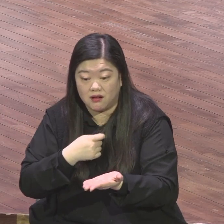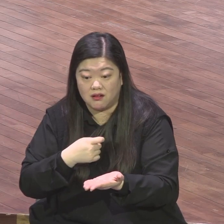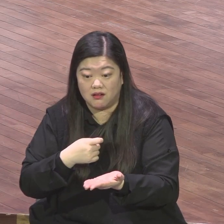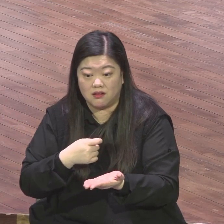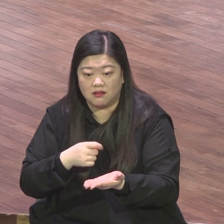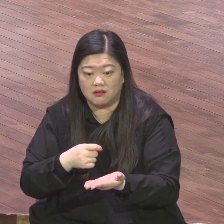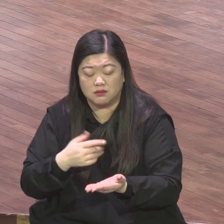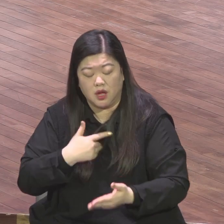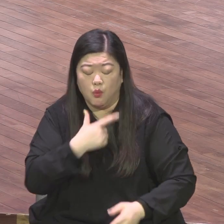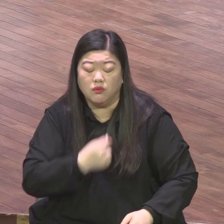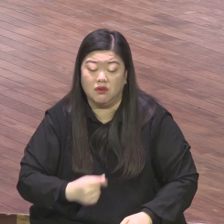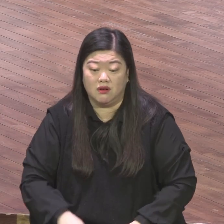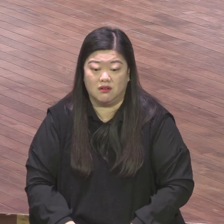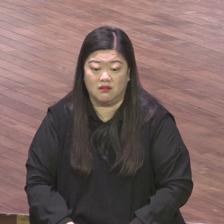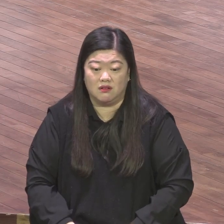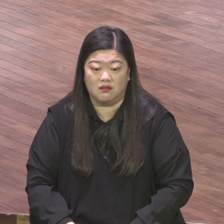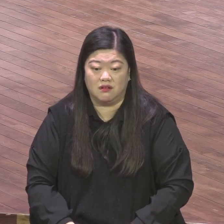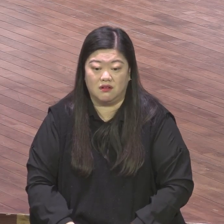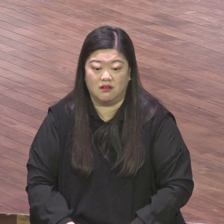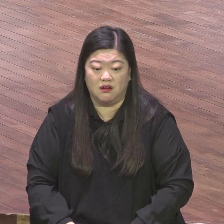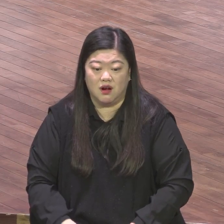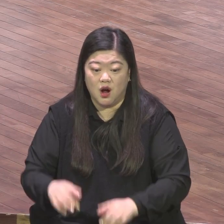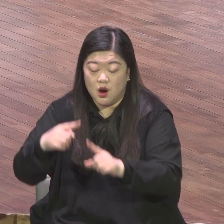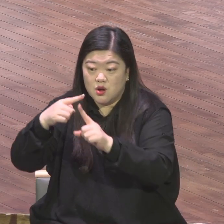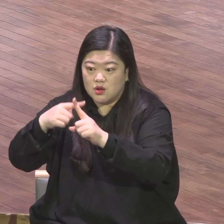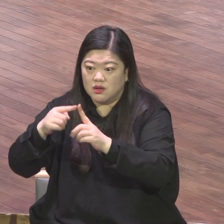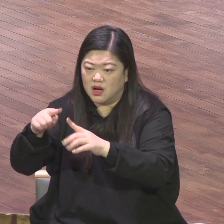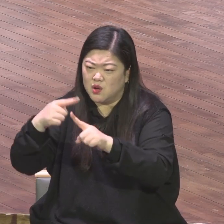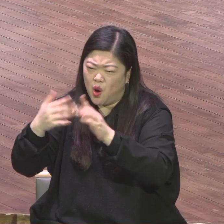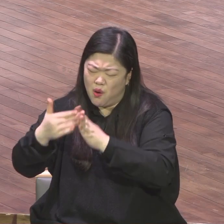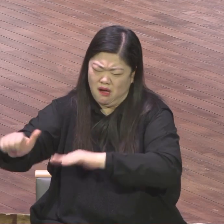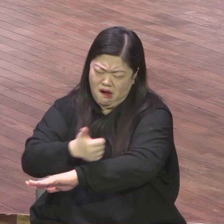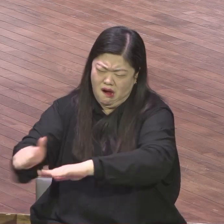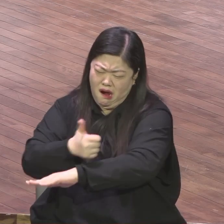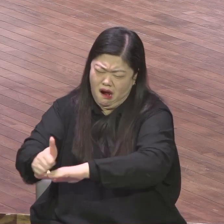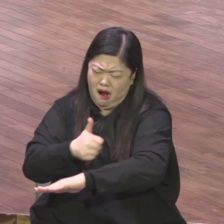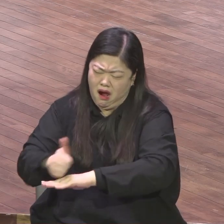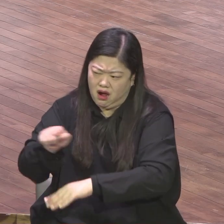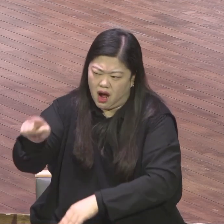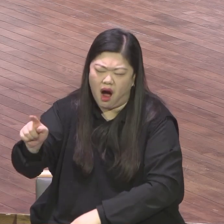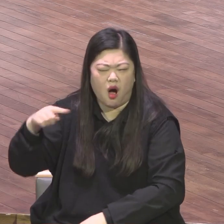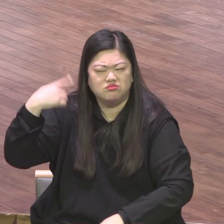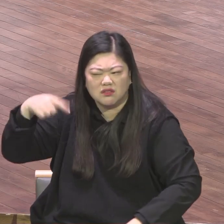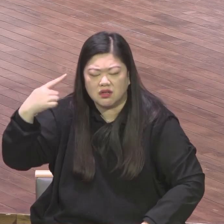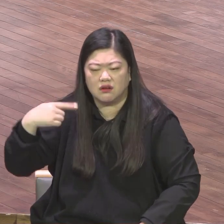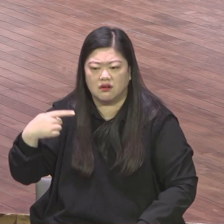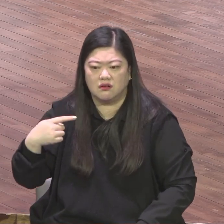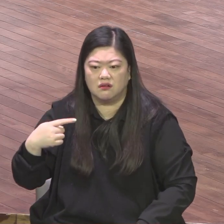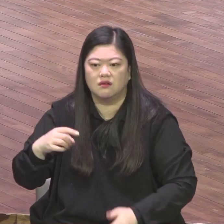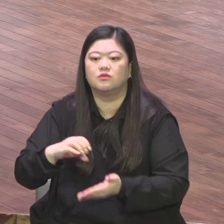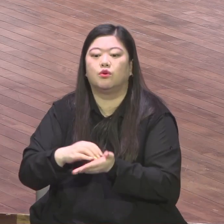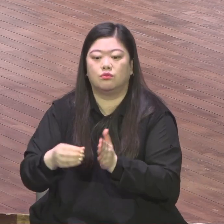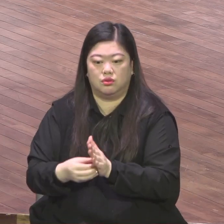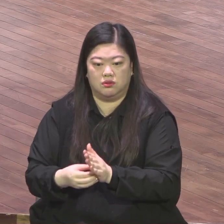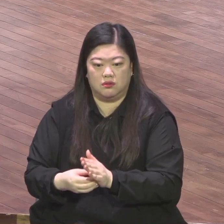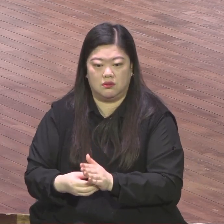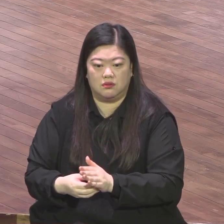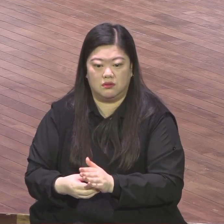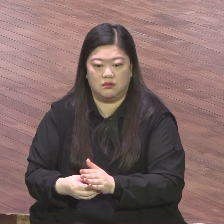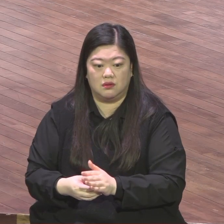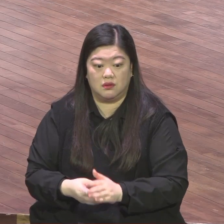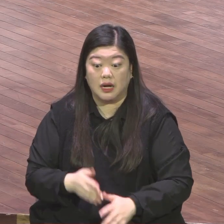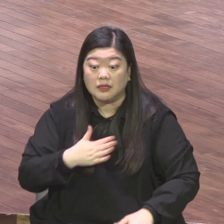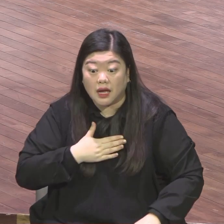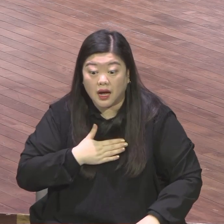한 번만 들어보시라니까. 하나님 어떻게 어떤 상급 주시는 거. 저 그 소리 평소 때 많이 들었어요. 저